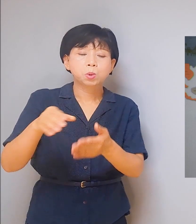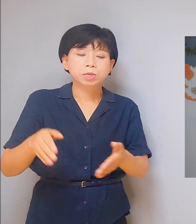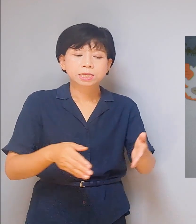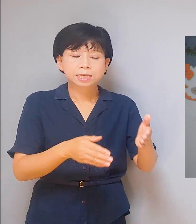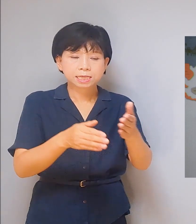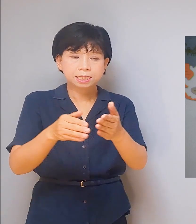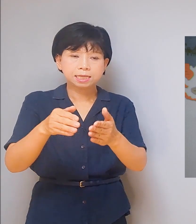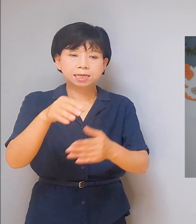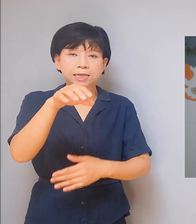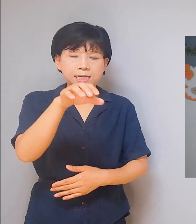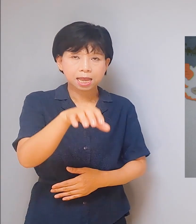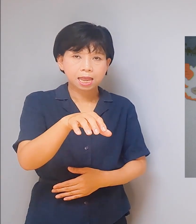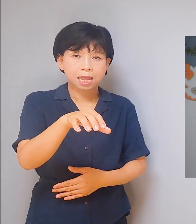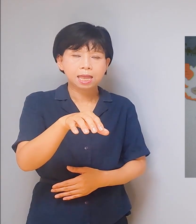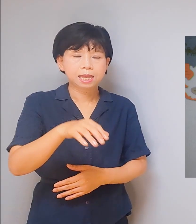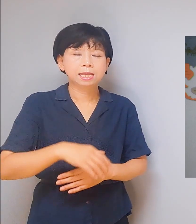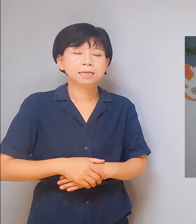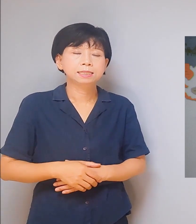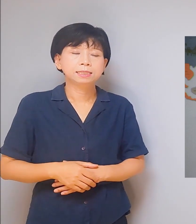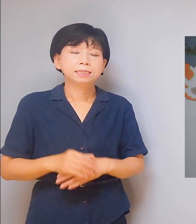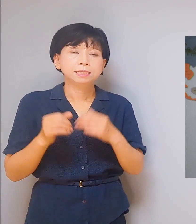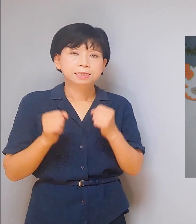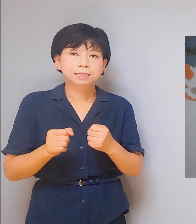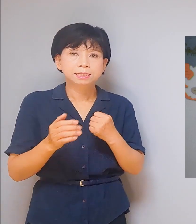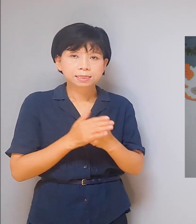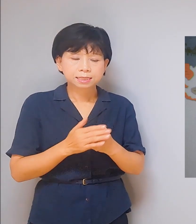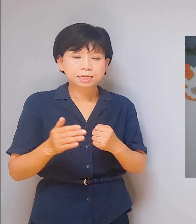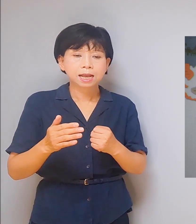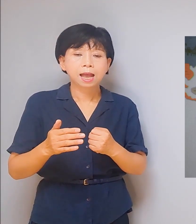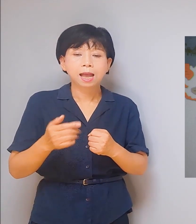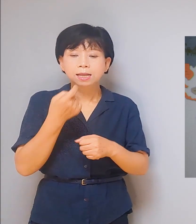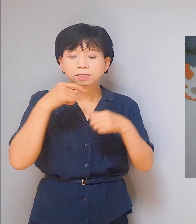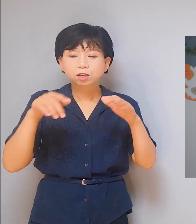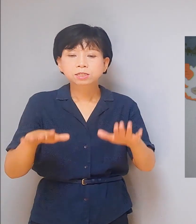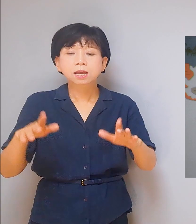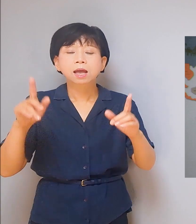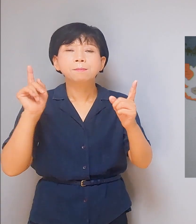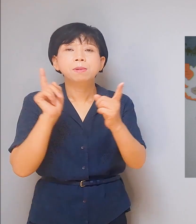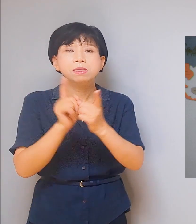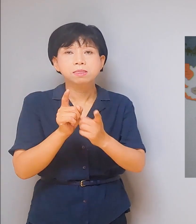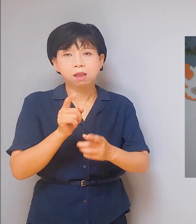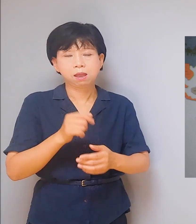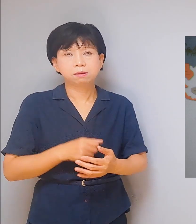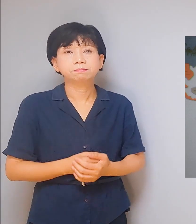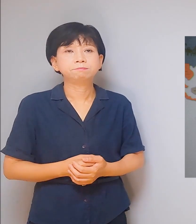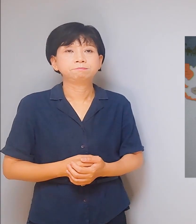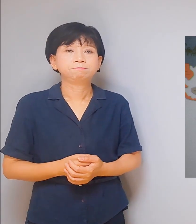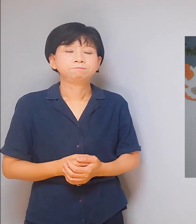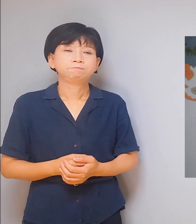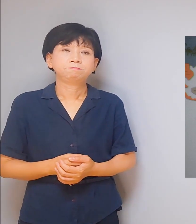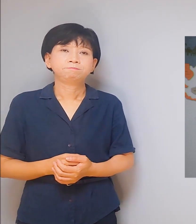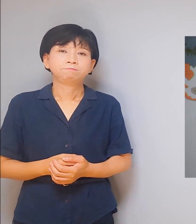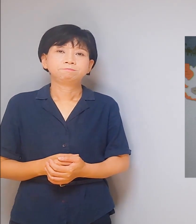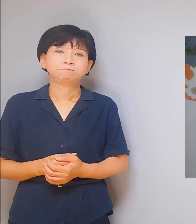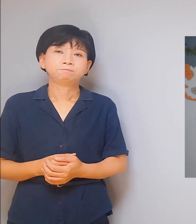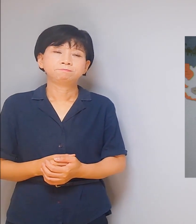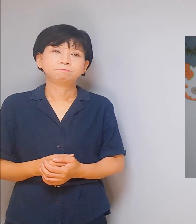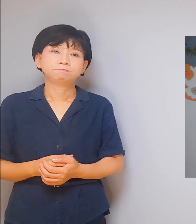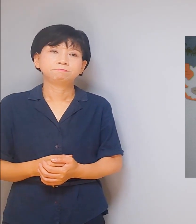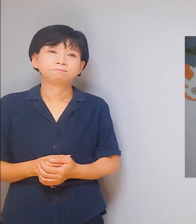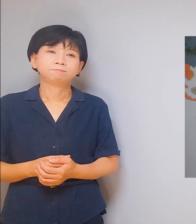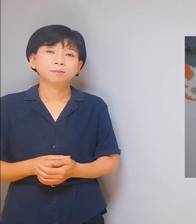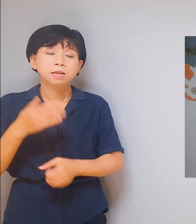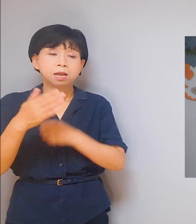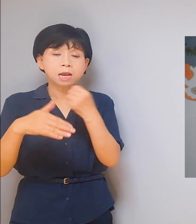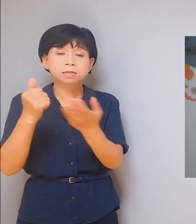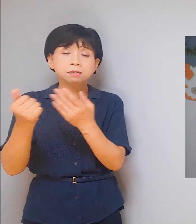위에 야곱이 있으니까 하나님의 사자들, 그 천사들이 야곱을 만나 주었다라는